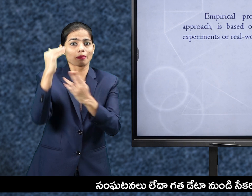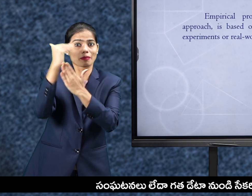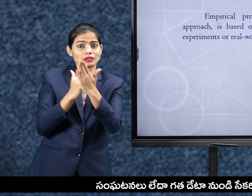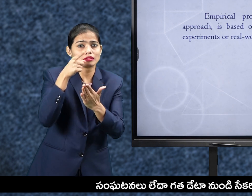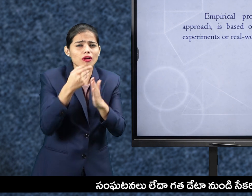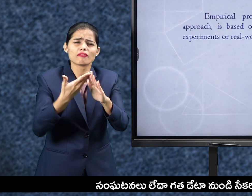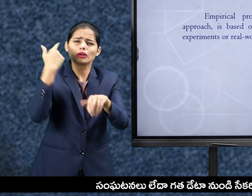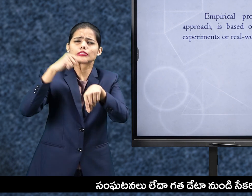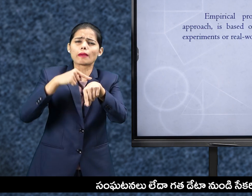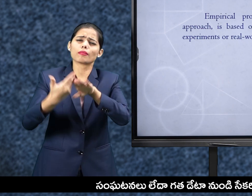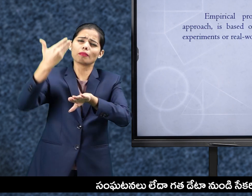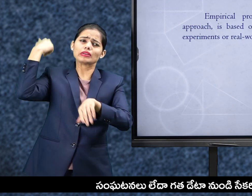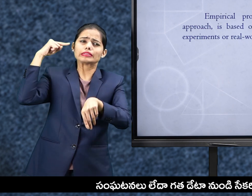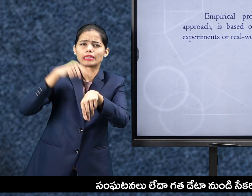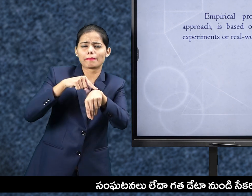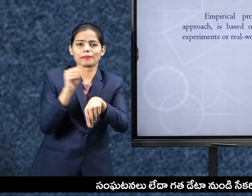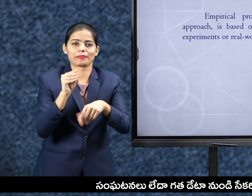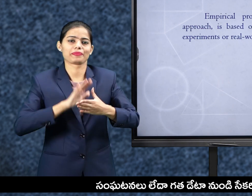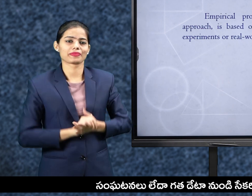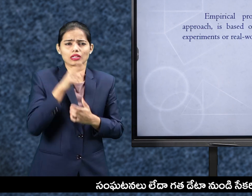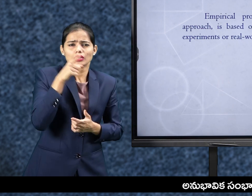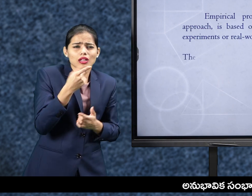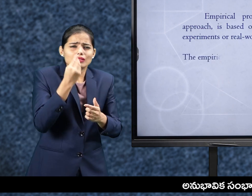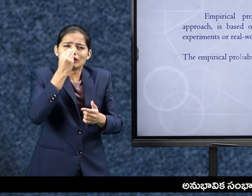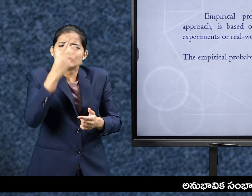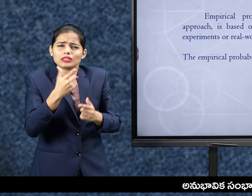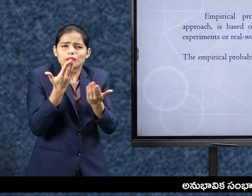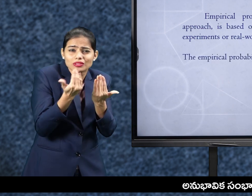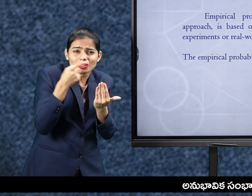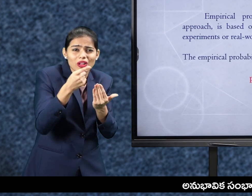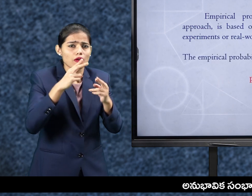నుంచి సేకరించిన డేటాపై ఆధారపడి ఉంటుంది. అనుభావిక సంభావ్యత సూత్రం: